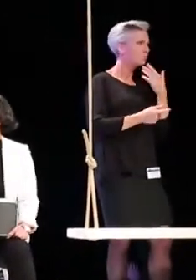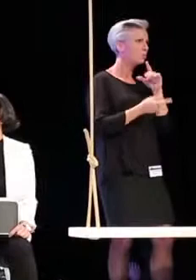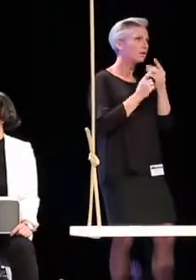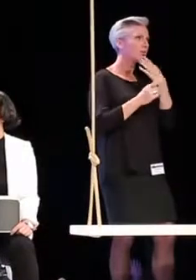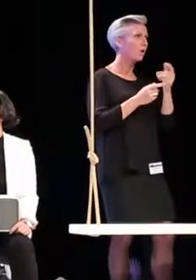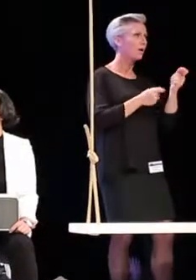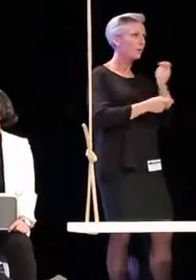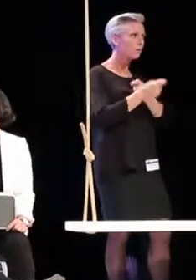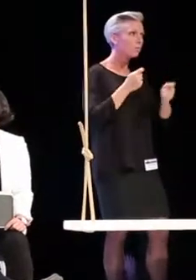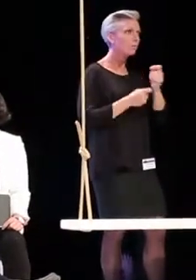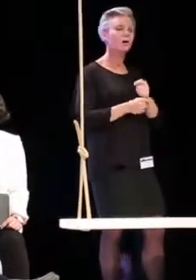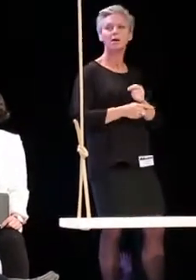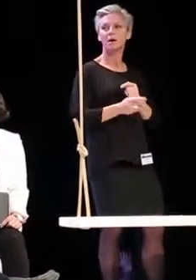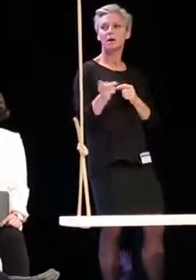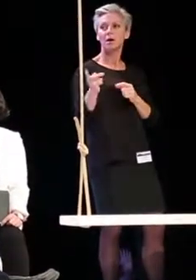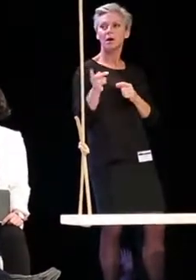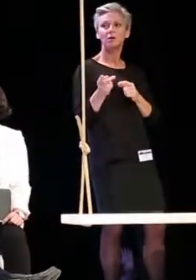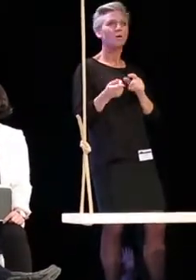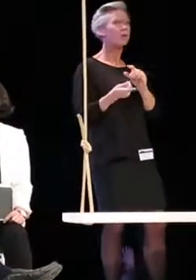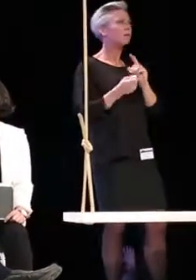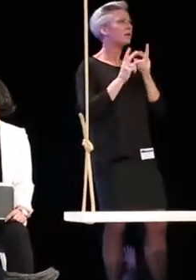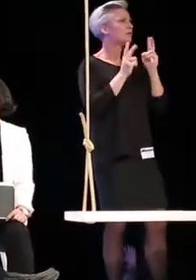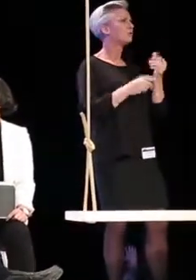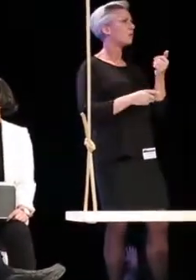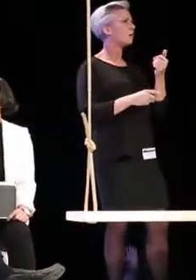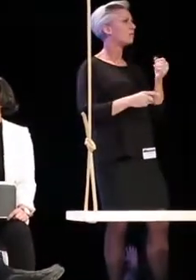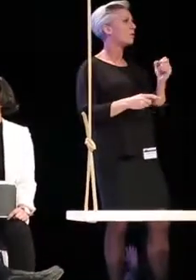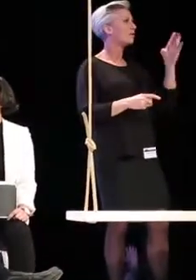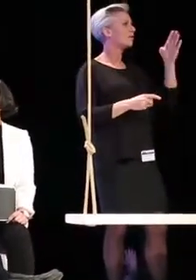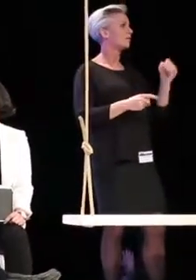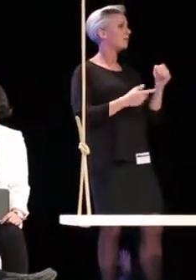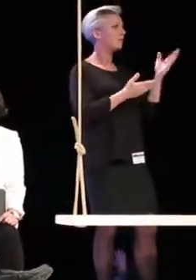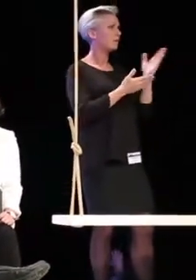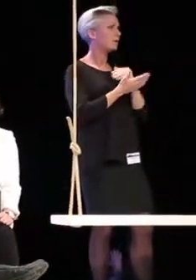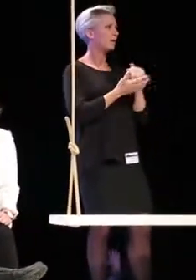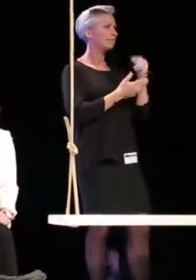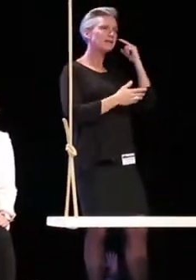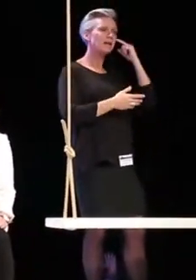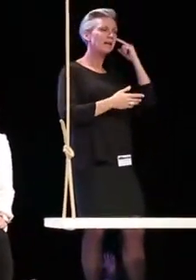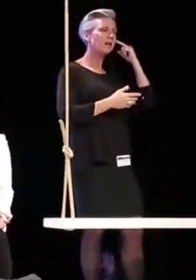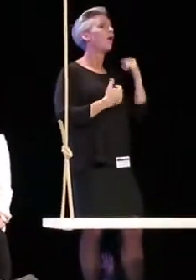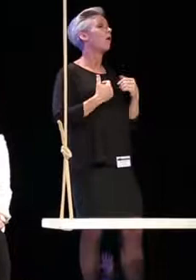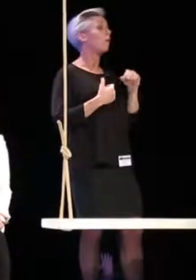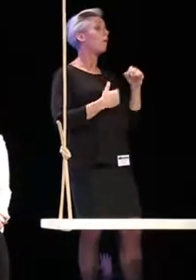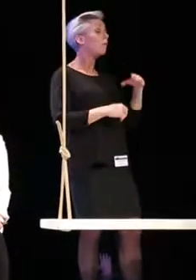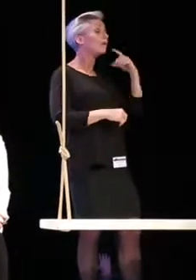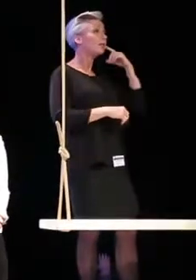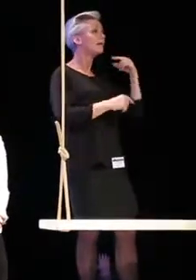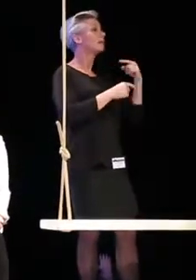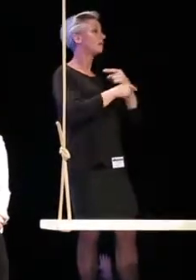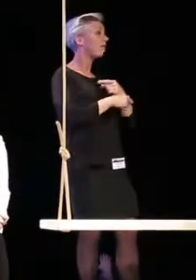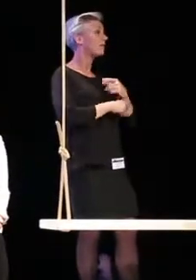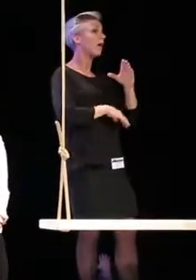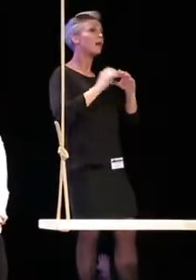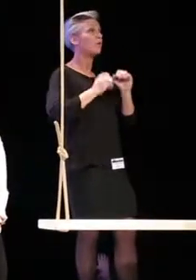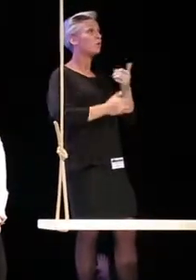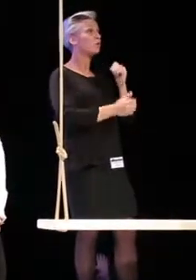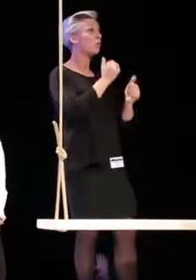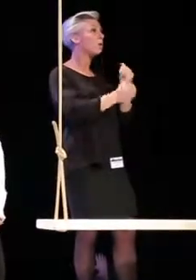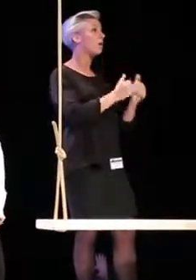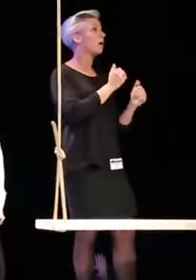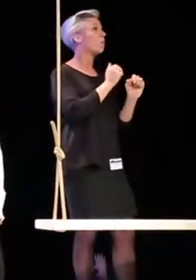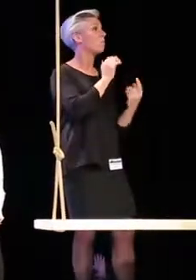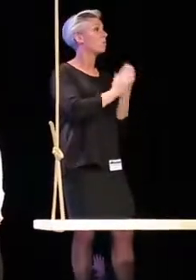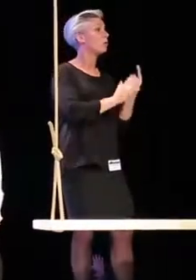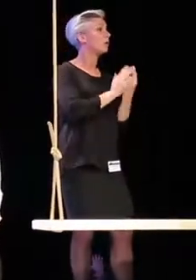ner förhandlingar, det är ju bördefördelningsfilosofin där. Om det är... Ja visst, om vi nu talar om istället att det handlar om att konkurrera om möjligheter